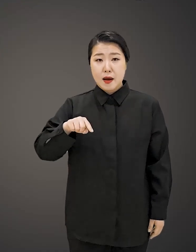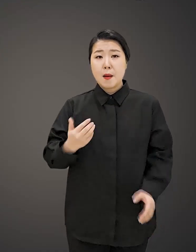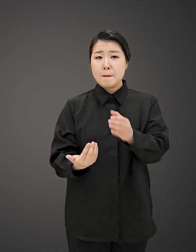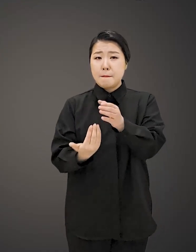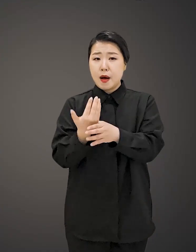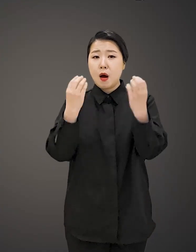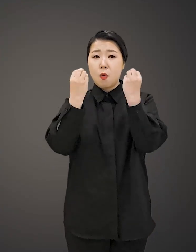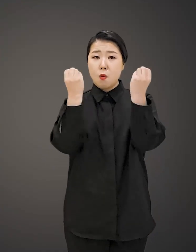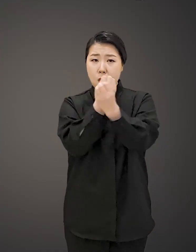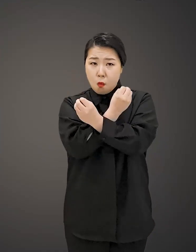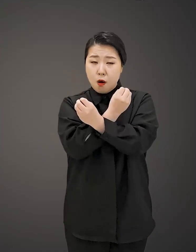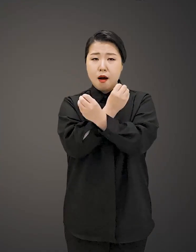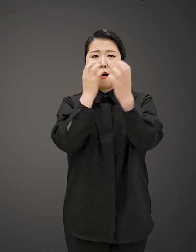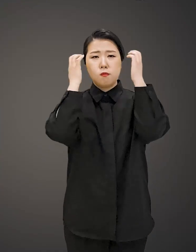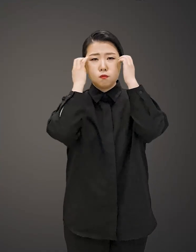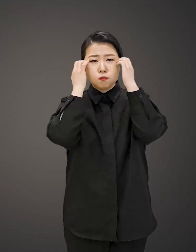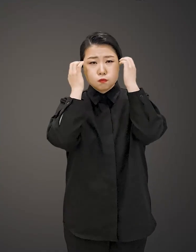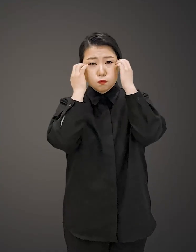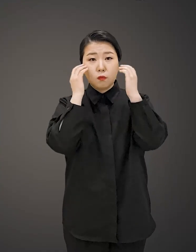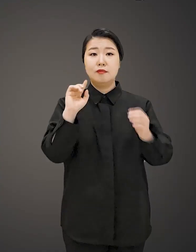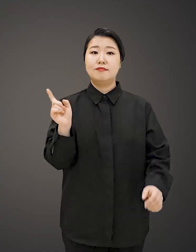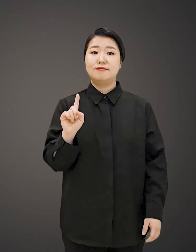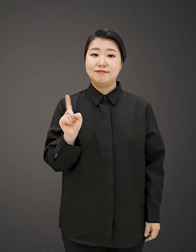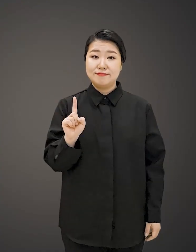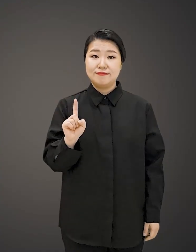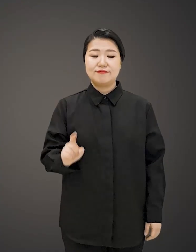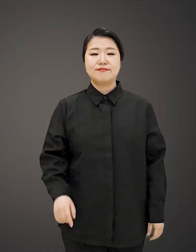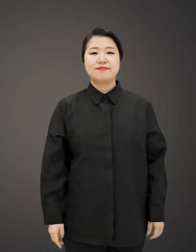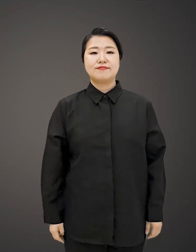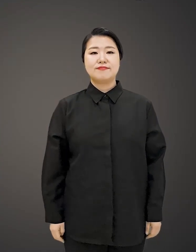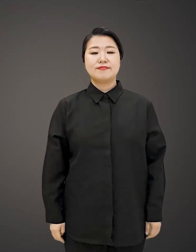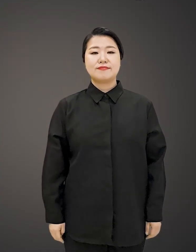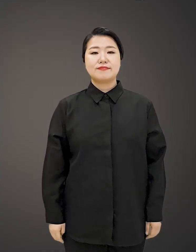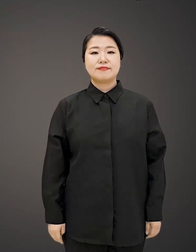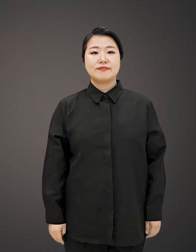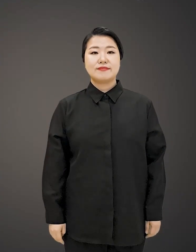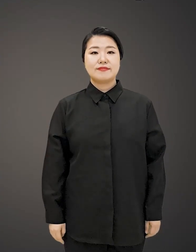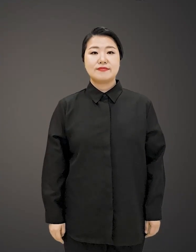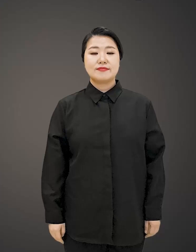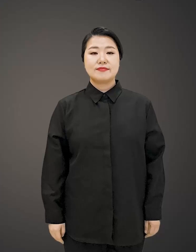과연 친구들은 어떤 오해와 시련을 만나게 될까요?